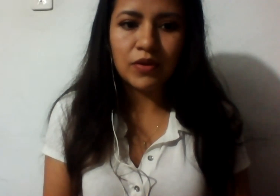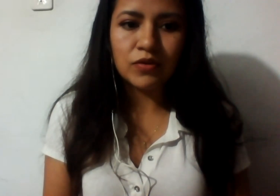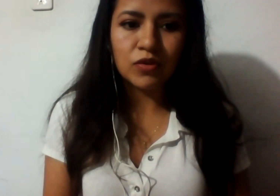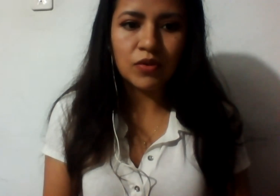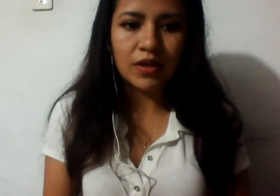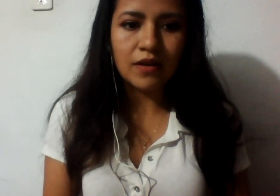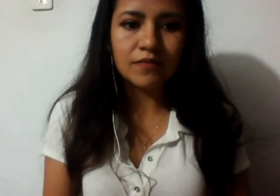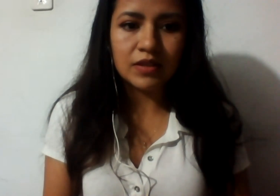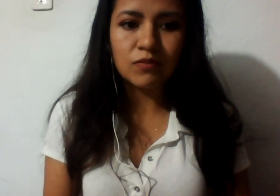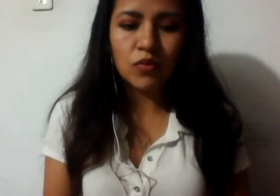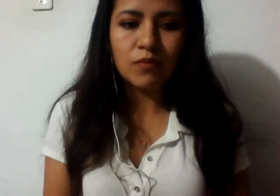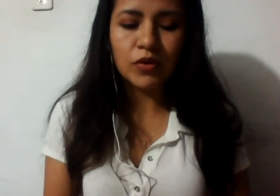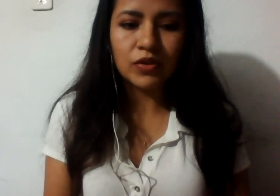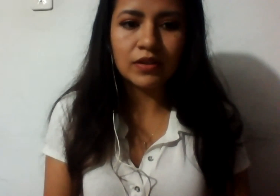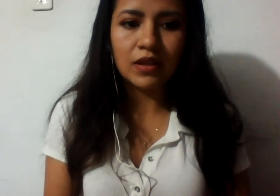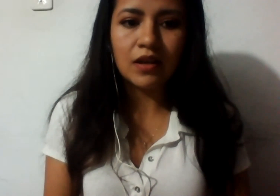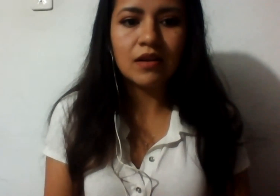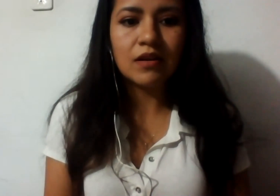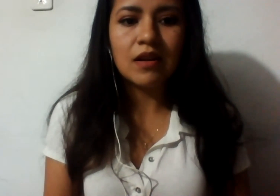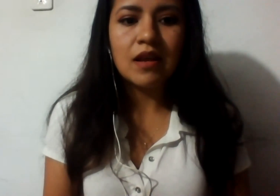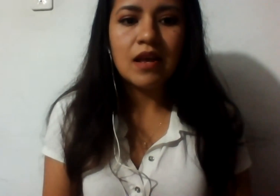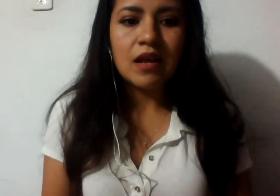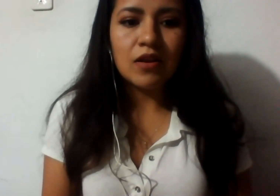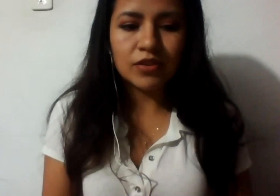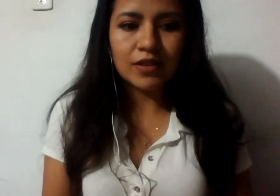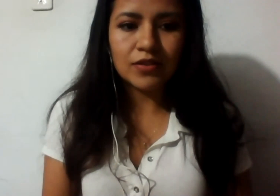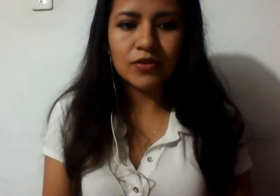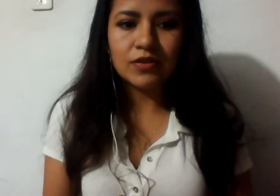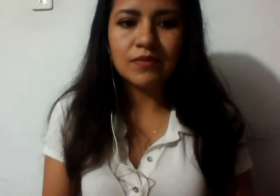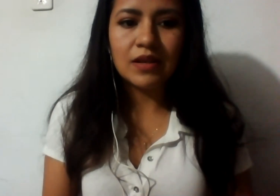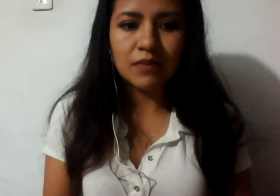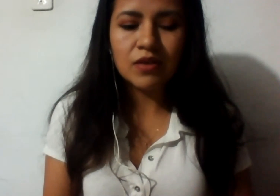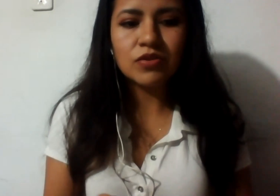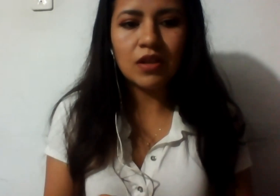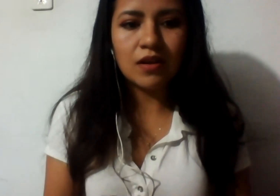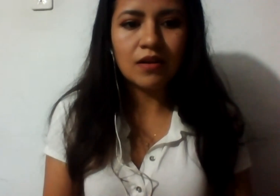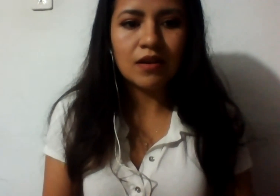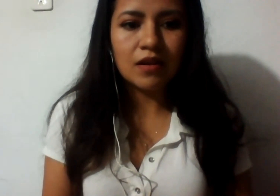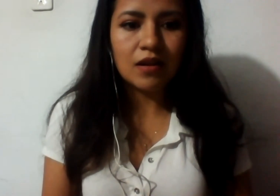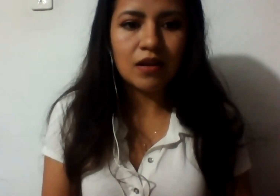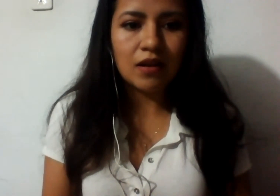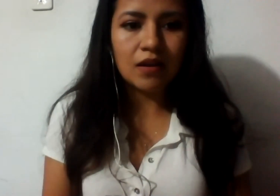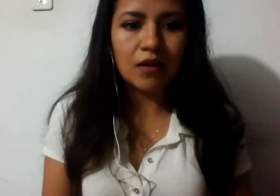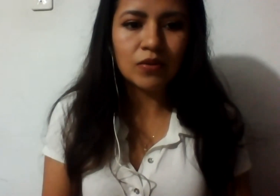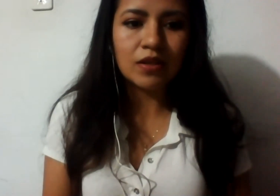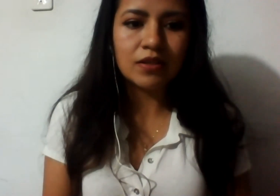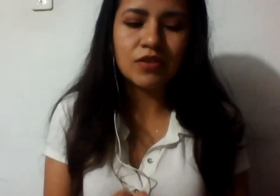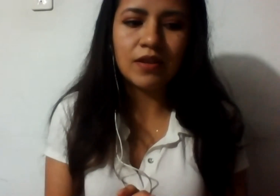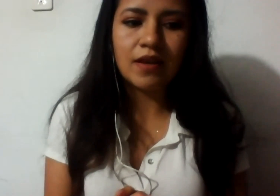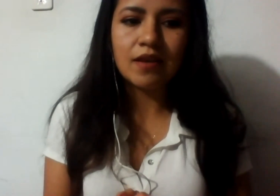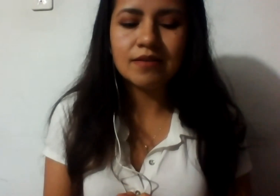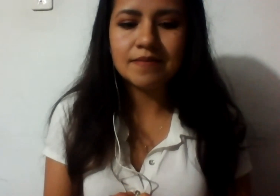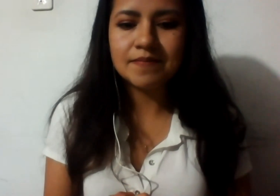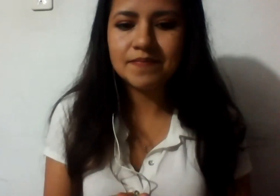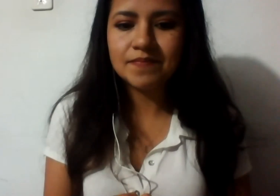Para podernos comunicar. Es muy importante los gestos, las manos y la utilización